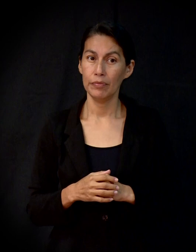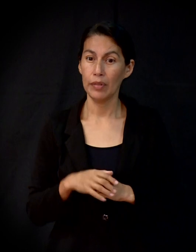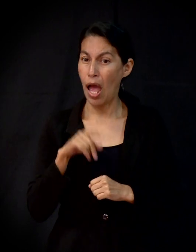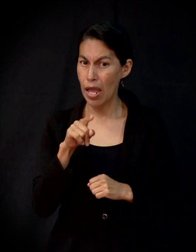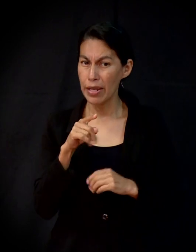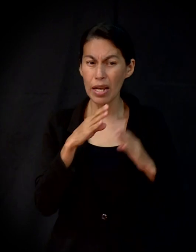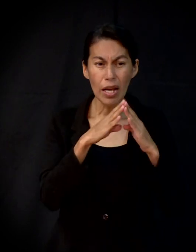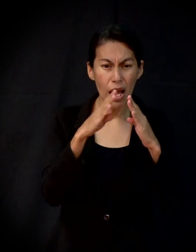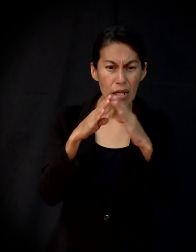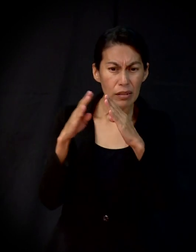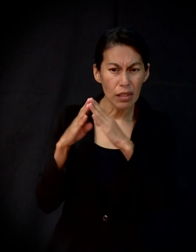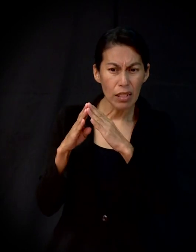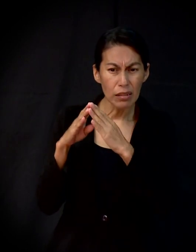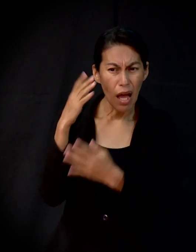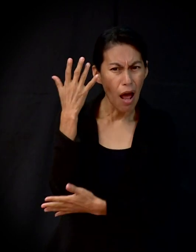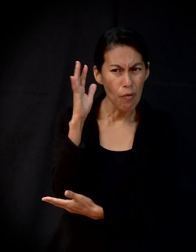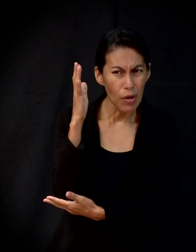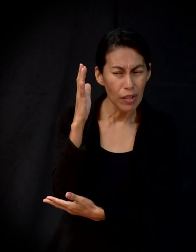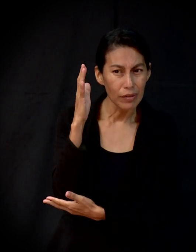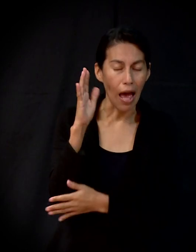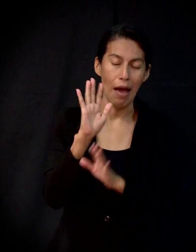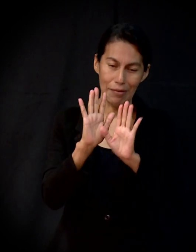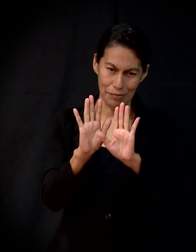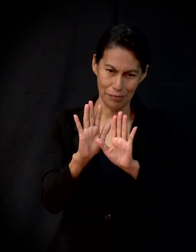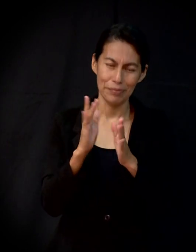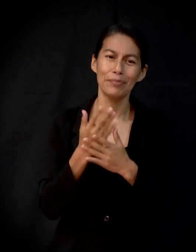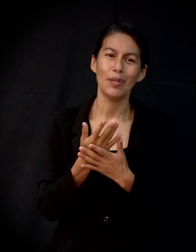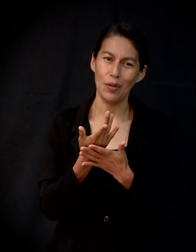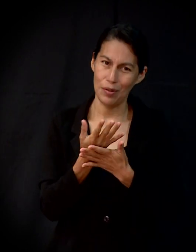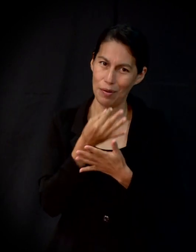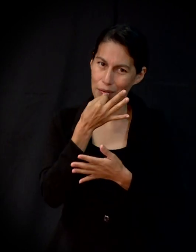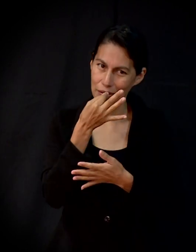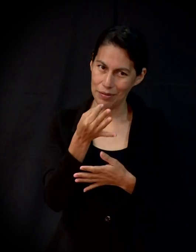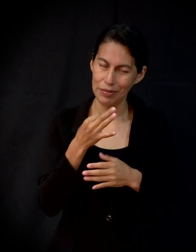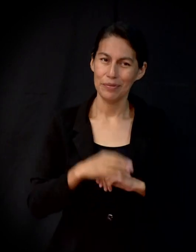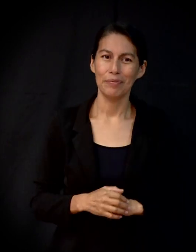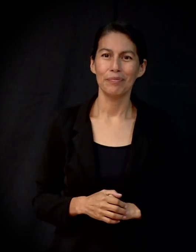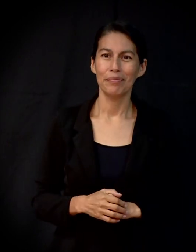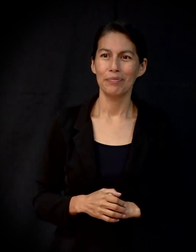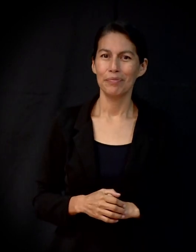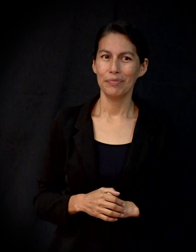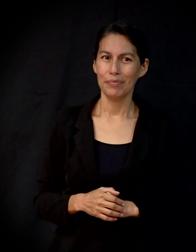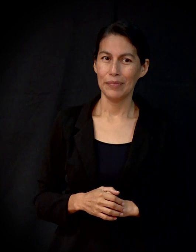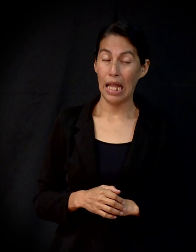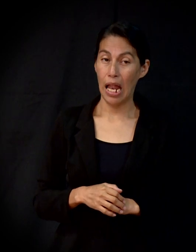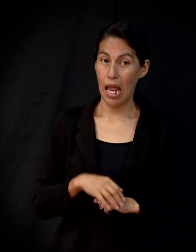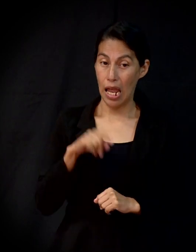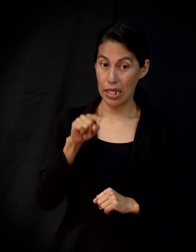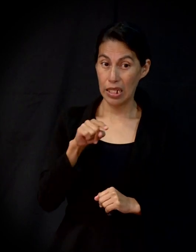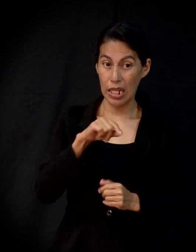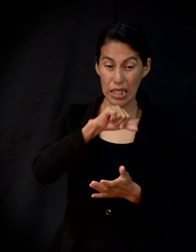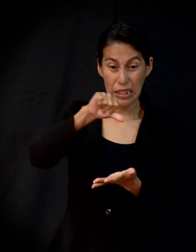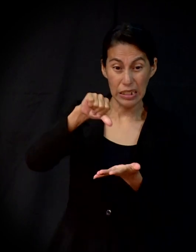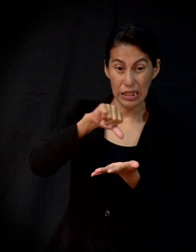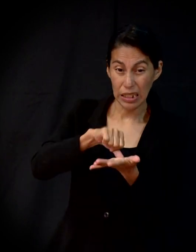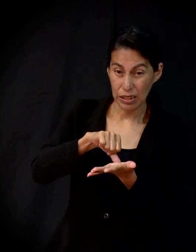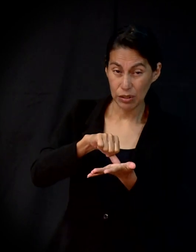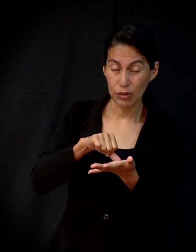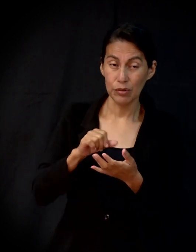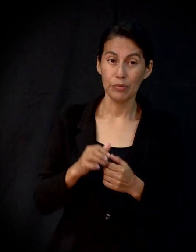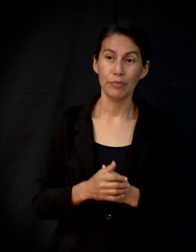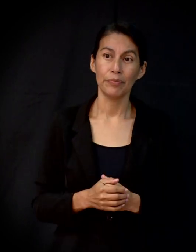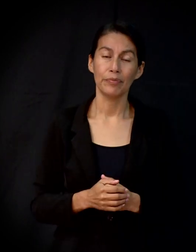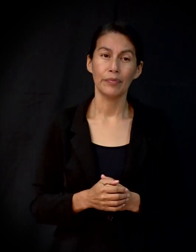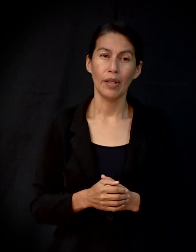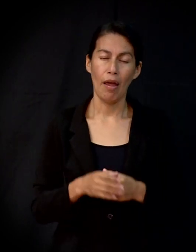había muchos árboles también en esas casas. Pues sí, desde ahí te lo cuento. Es que esto no es peligro. Me